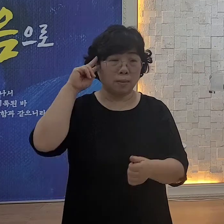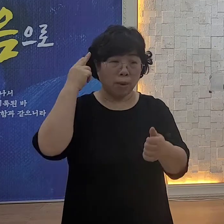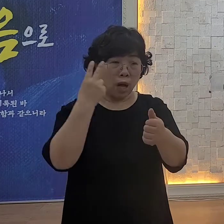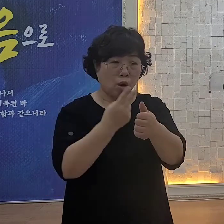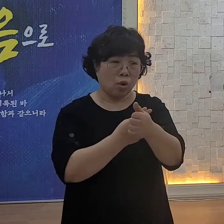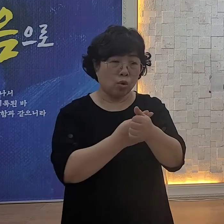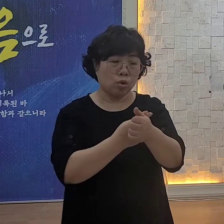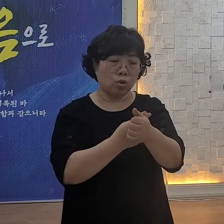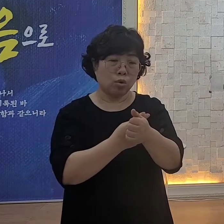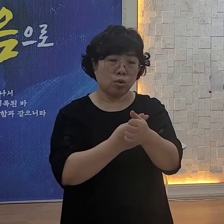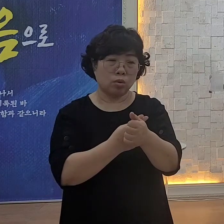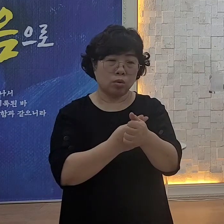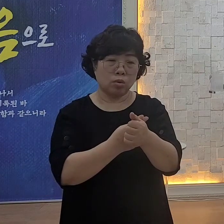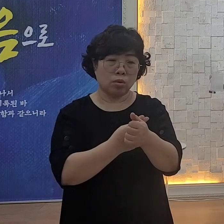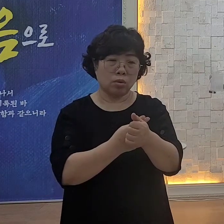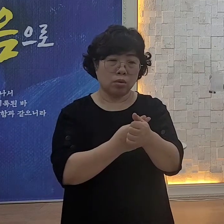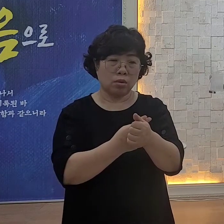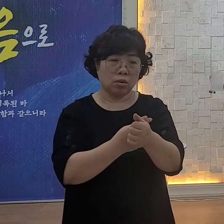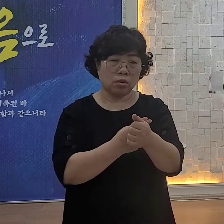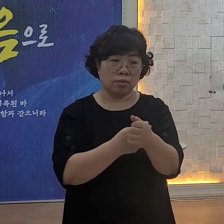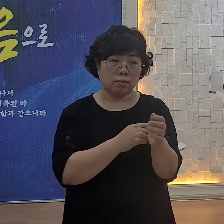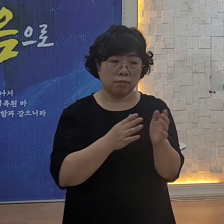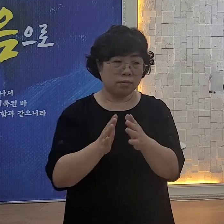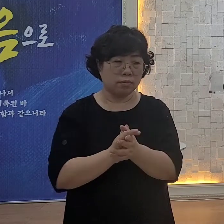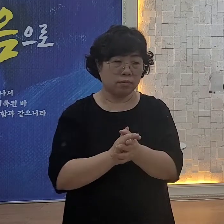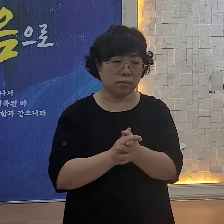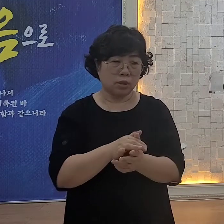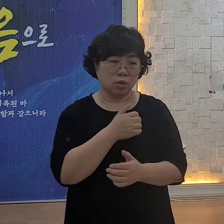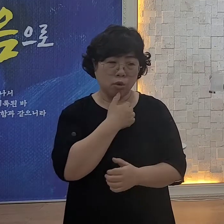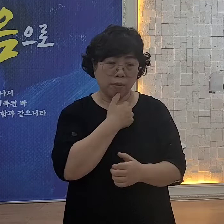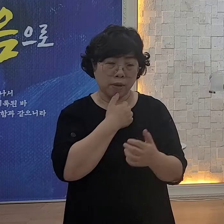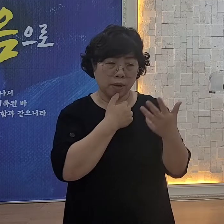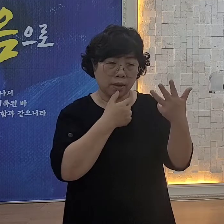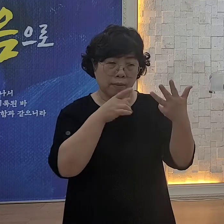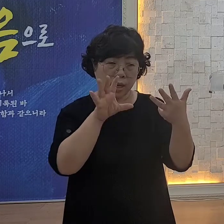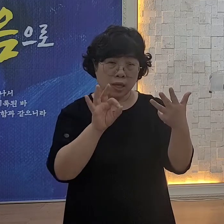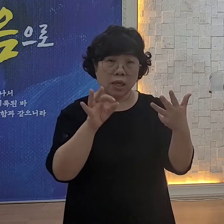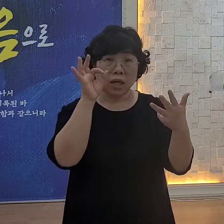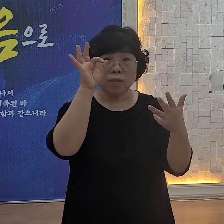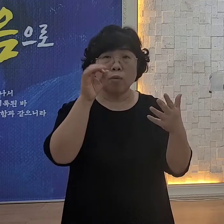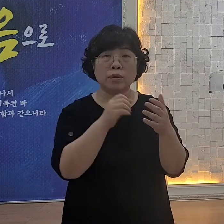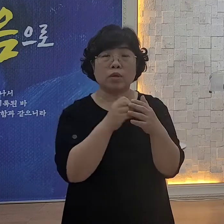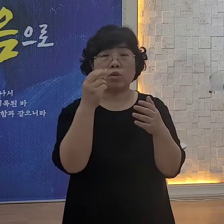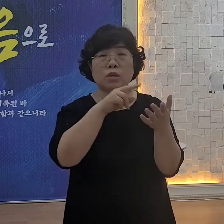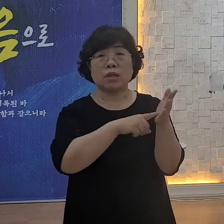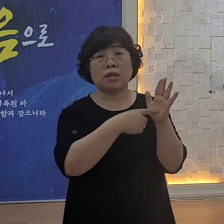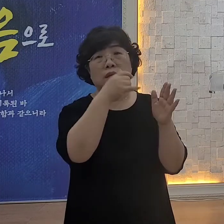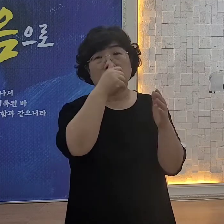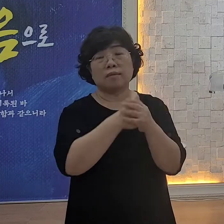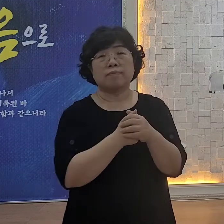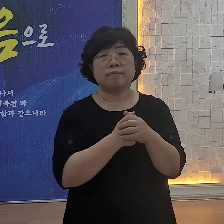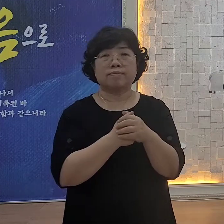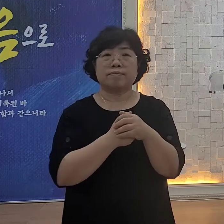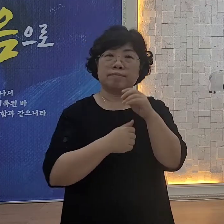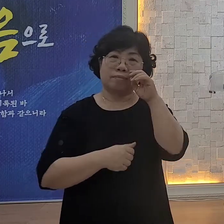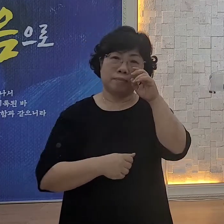우리가 좀 이따 다음에 이제 언젠가는 보게 되겠죠. 로마서 8장에 보면요. 또 앞에 보세요. 자, 로마서 8장 한번 보세요. 로마서